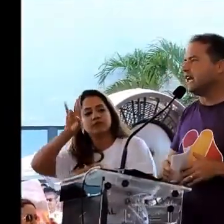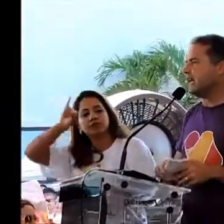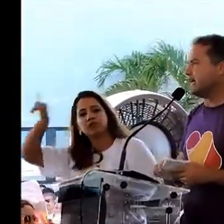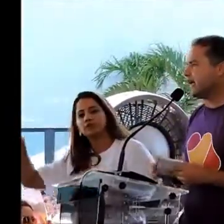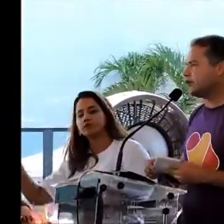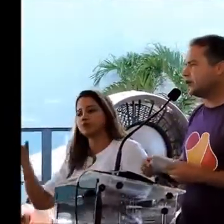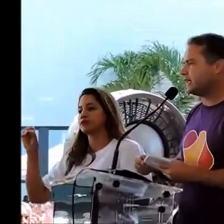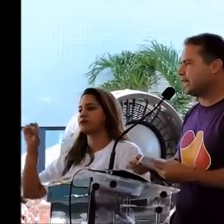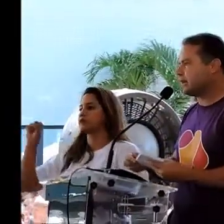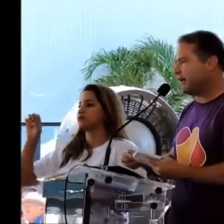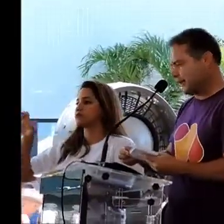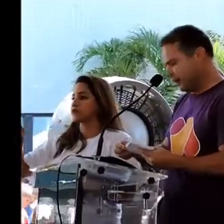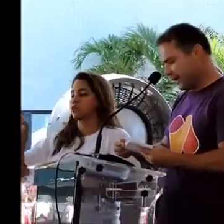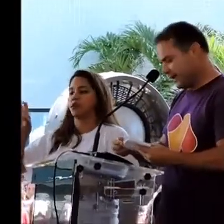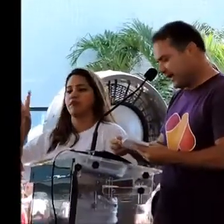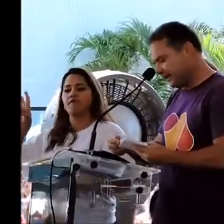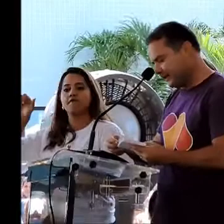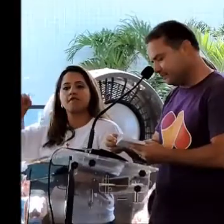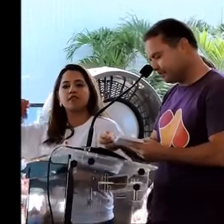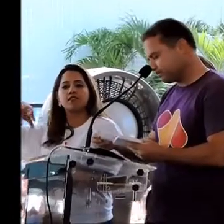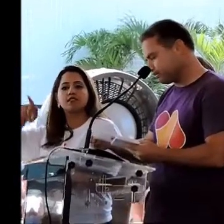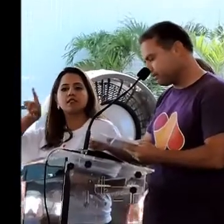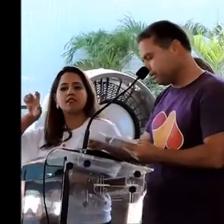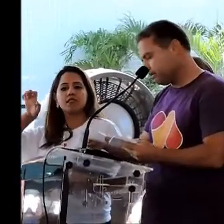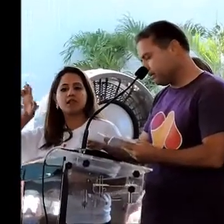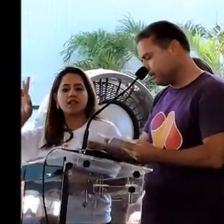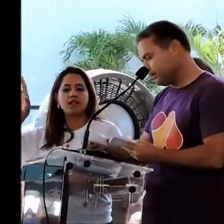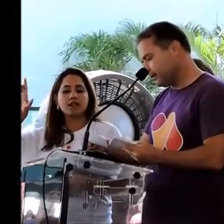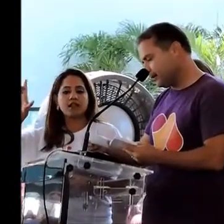José Vanderlei Neto, que está também aqui presente.